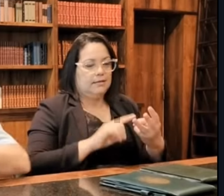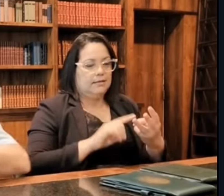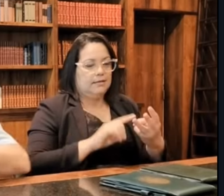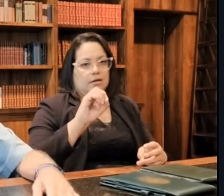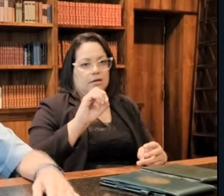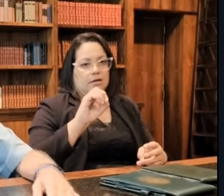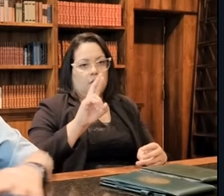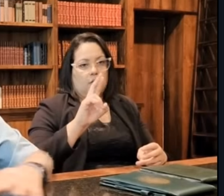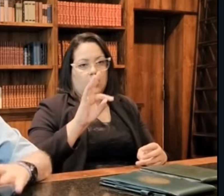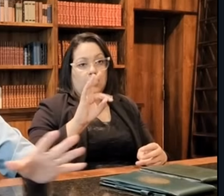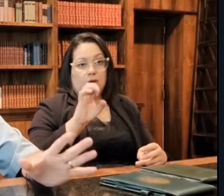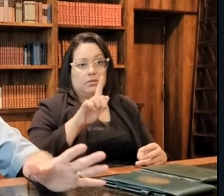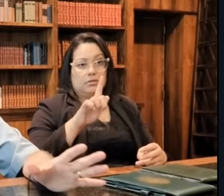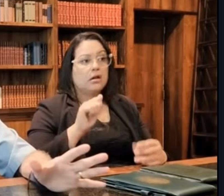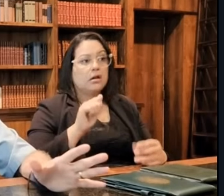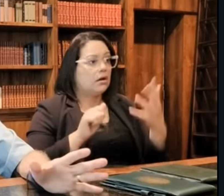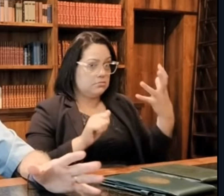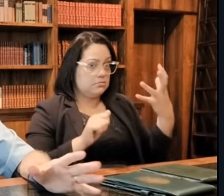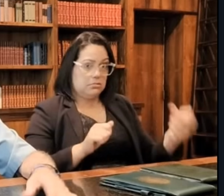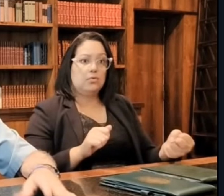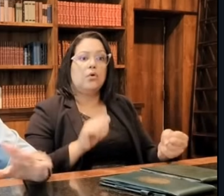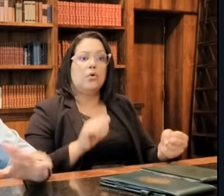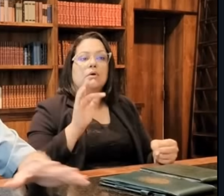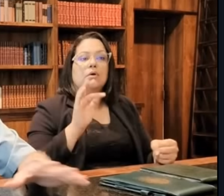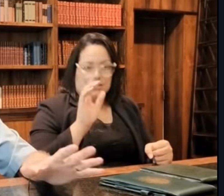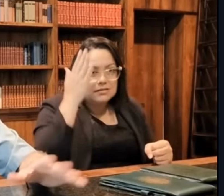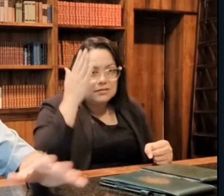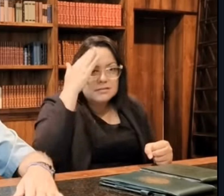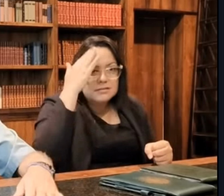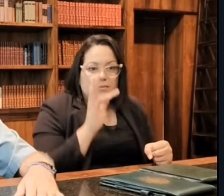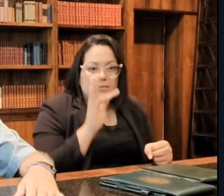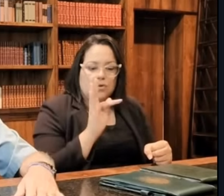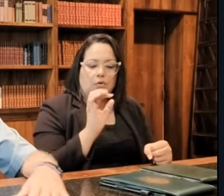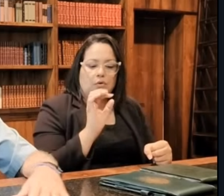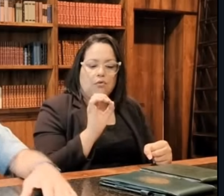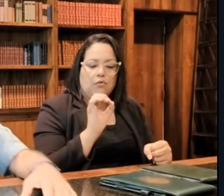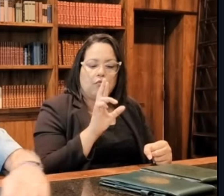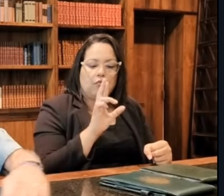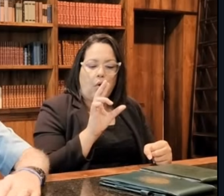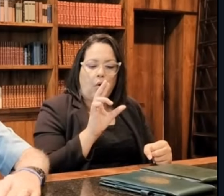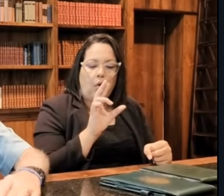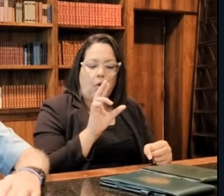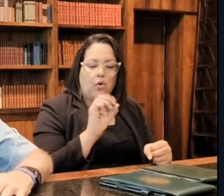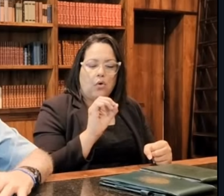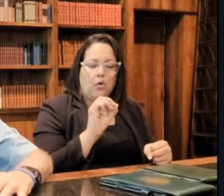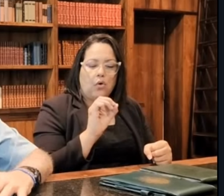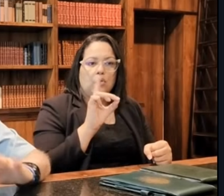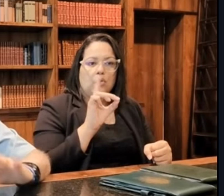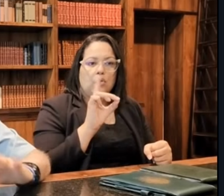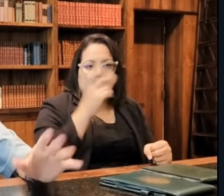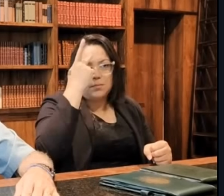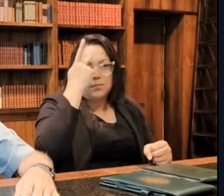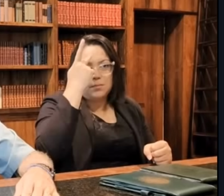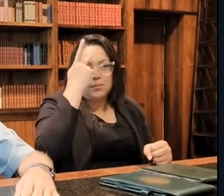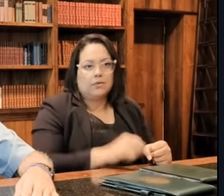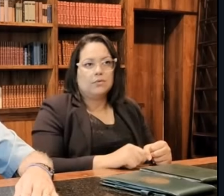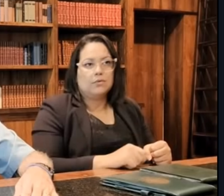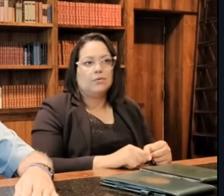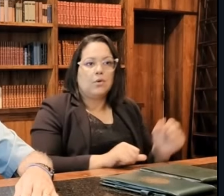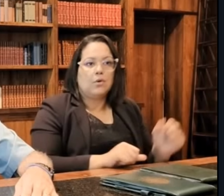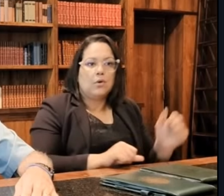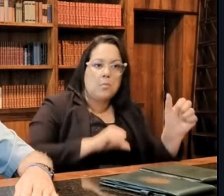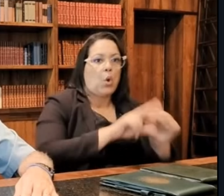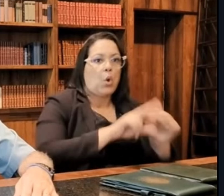Para quê? Para ganhar like, visualizações, para isso, nada além disso. Parodianos, o nosso presidente